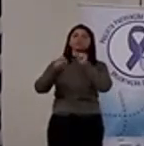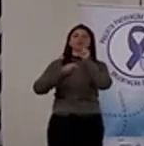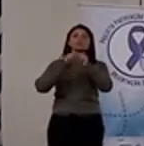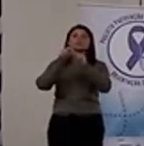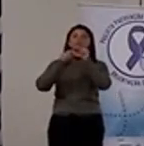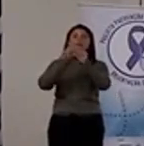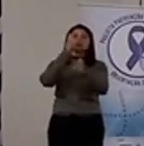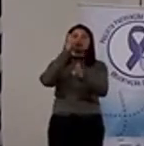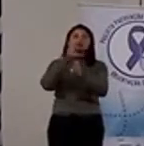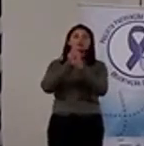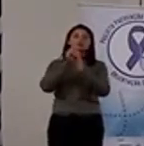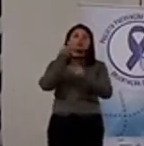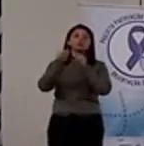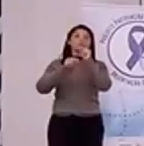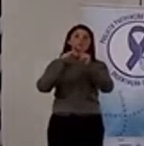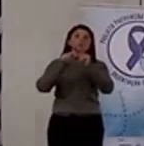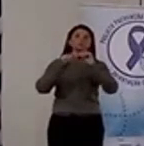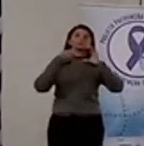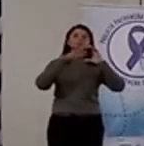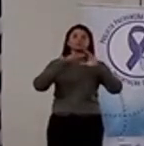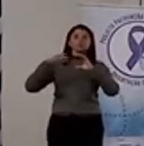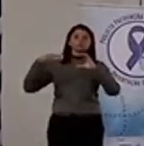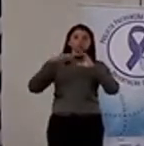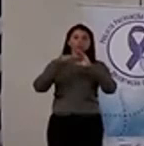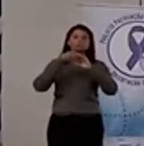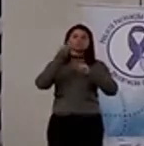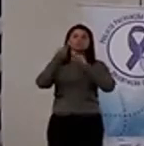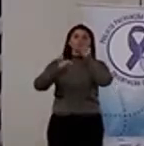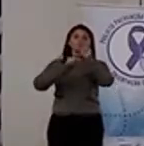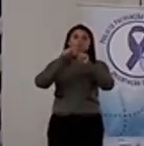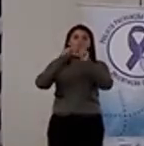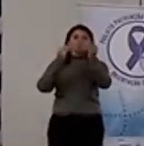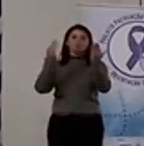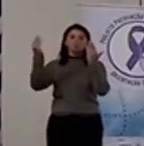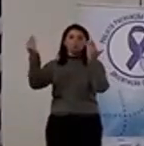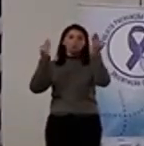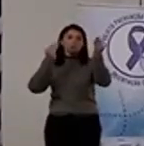anomalias que você tem nos cromossomos, né? E só para você comparar, cadê aqui?